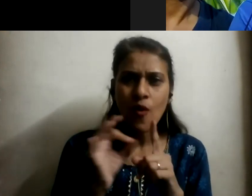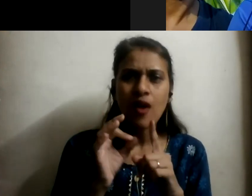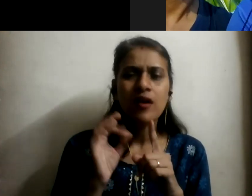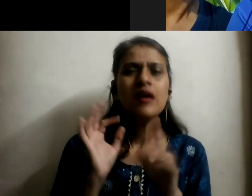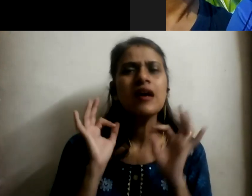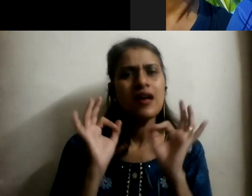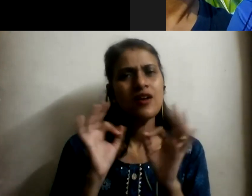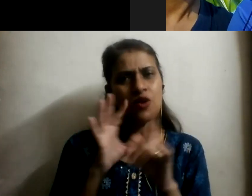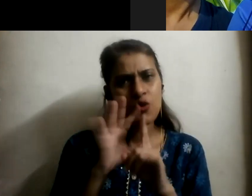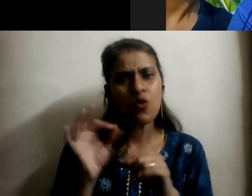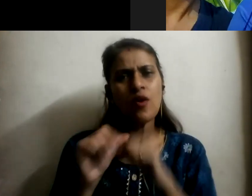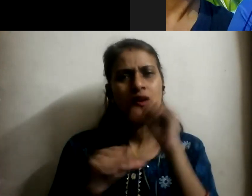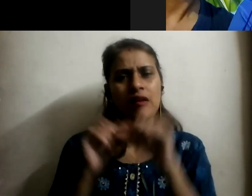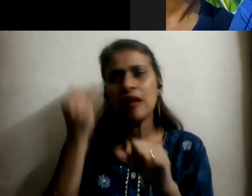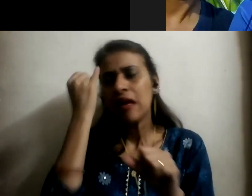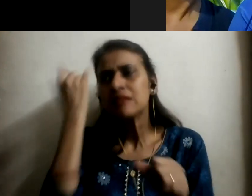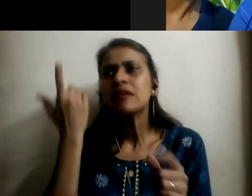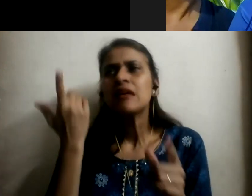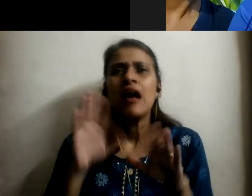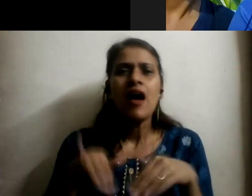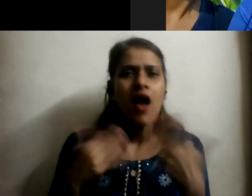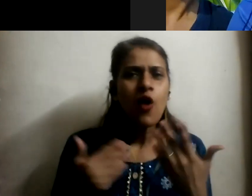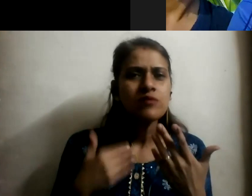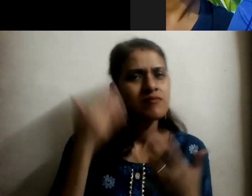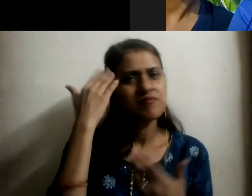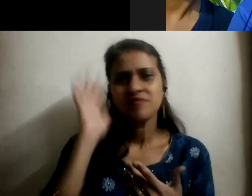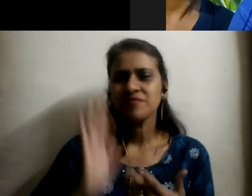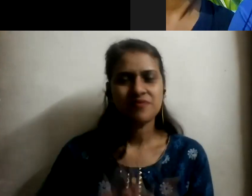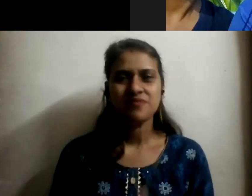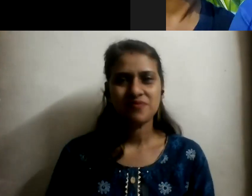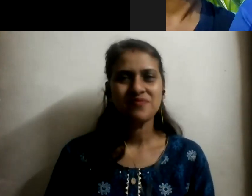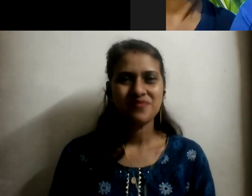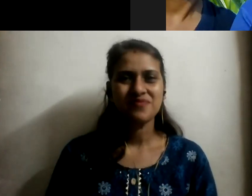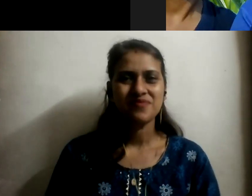है तो कुछ ऐसा idea नहीं है। हम अभी भी बोल रहे